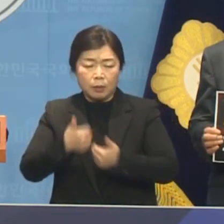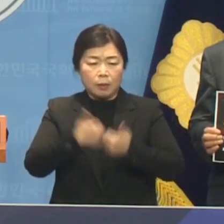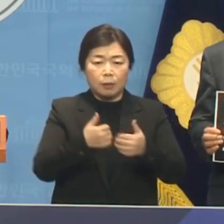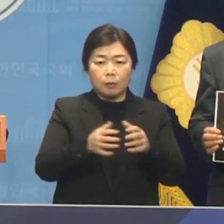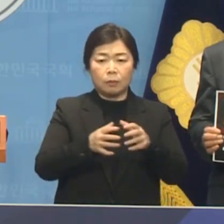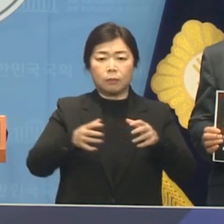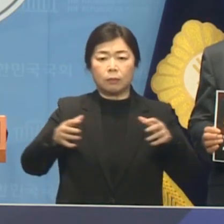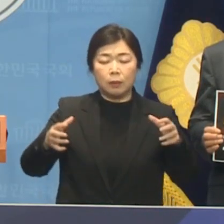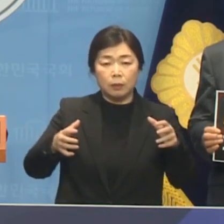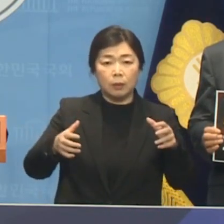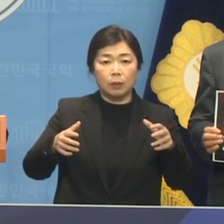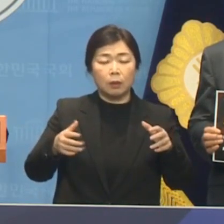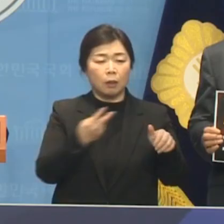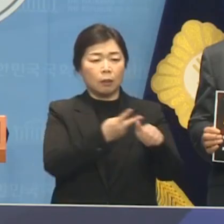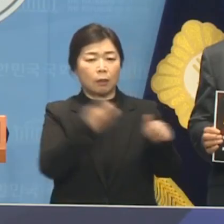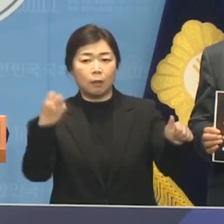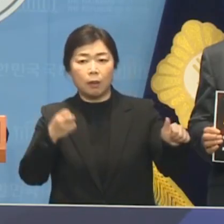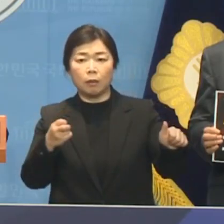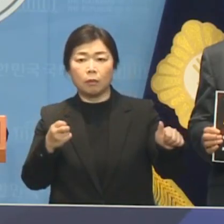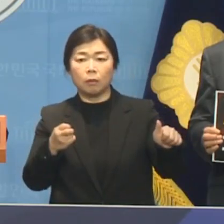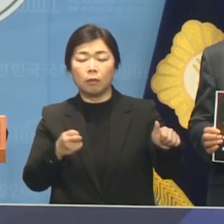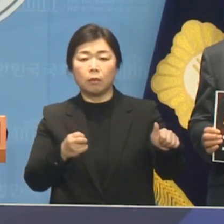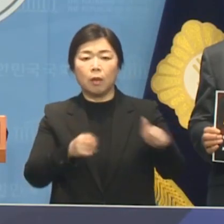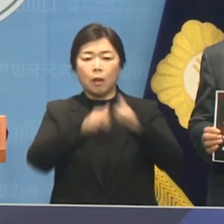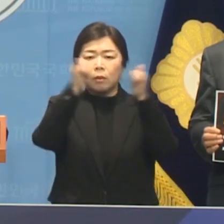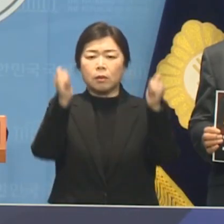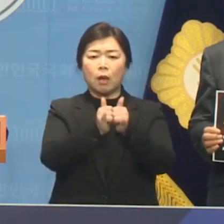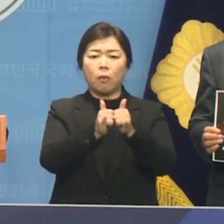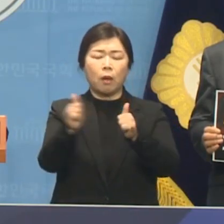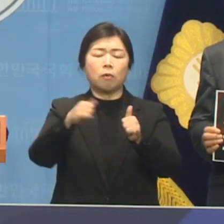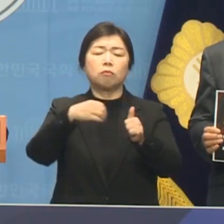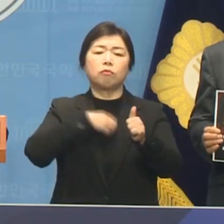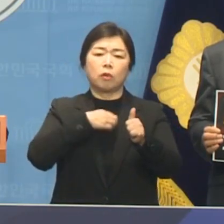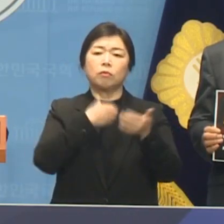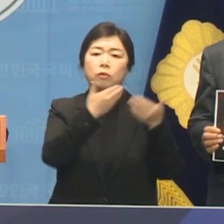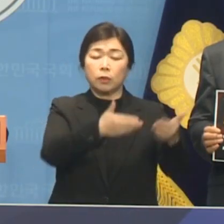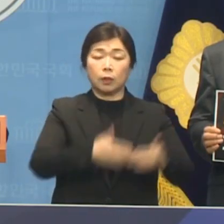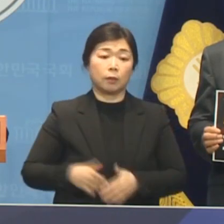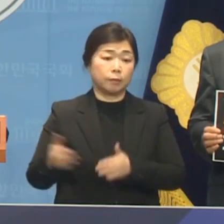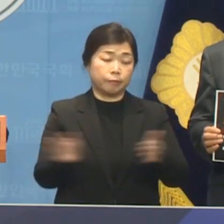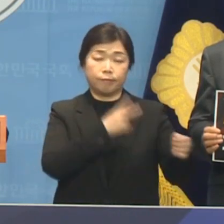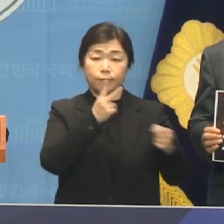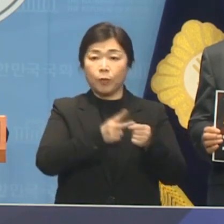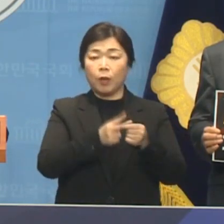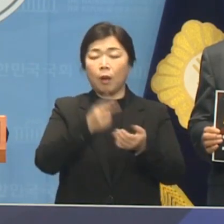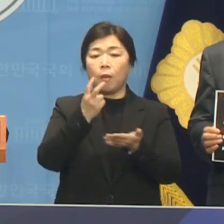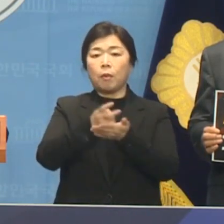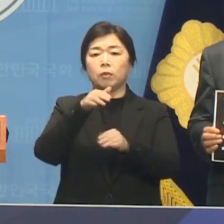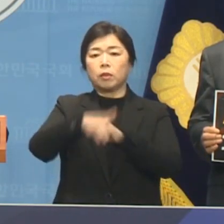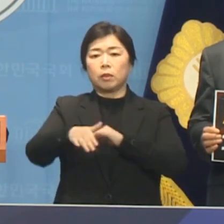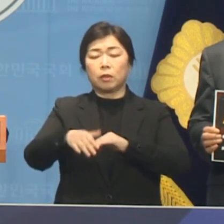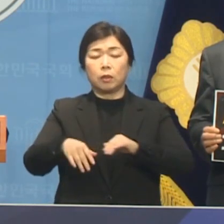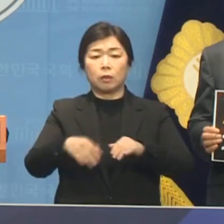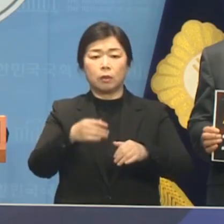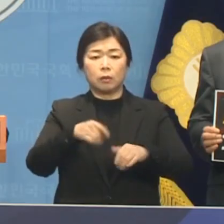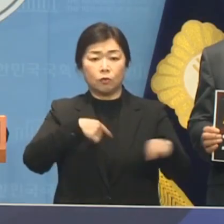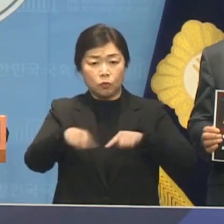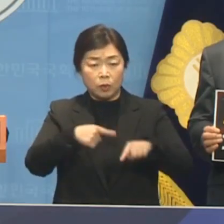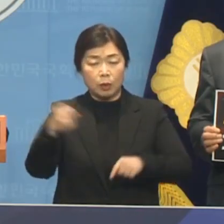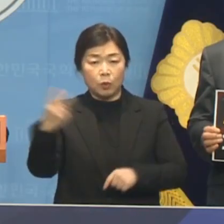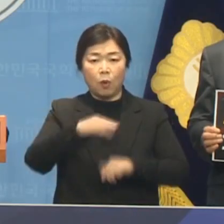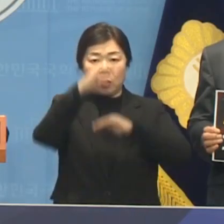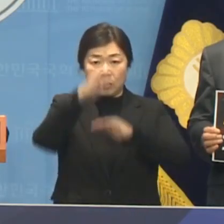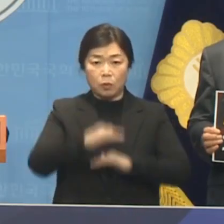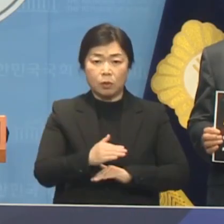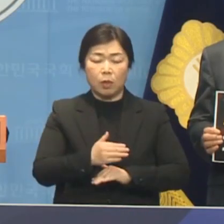사회의 분열을 초래할 수 있습니다. 둘째, 우리는 법치주의와 절차의 중요성을 잊지 말아야 합니다.